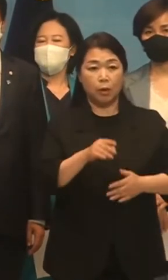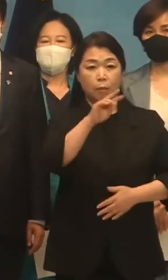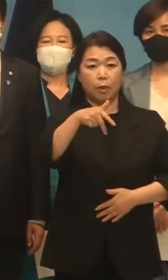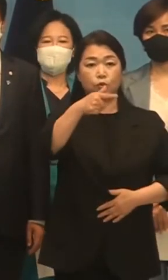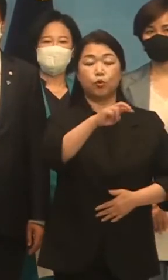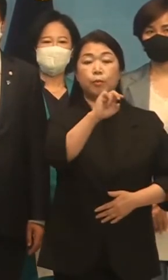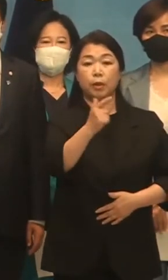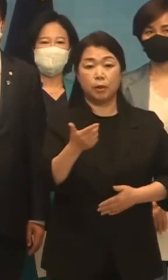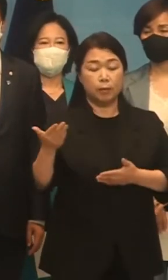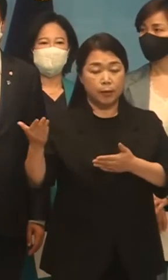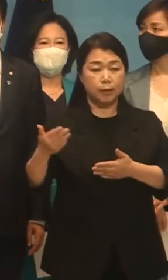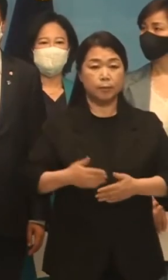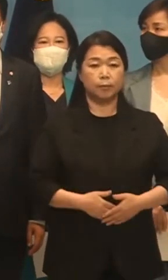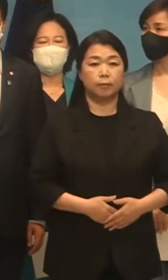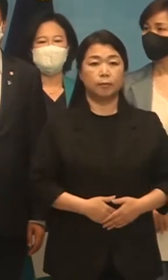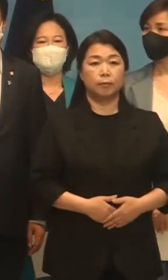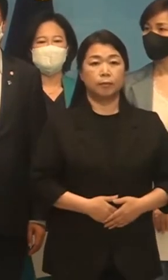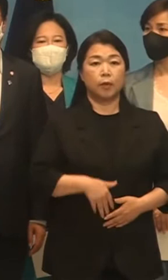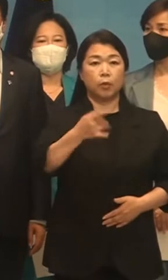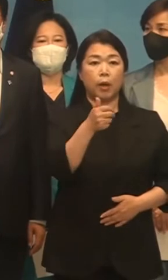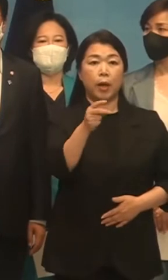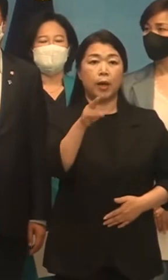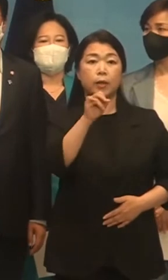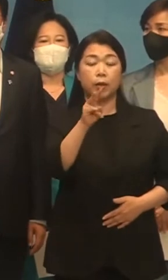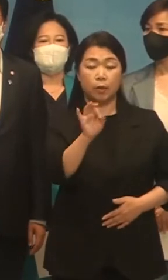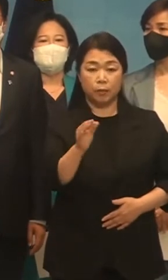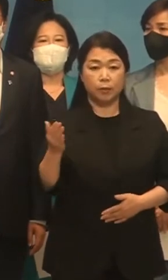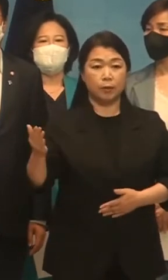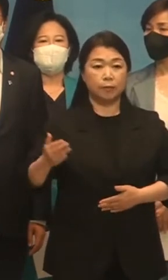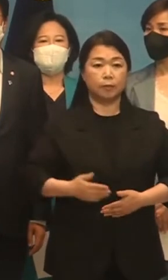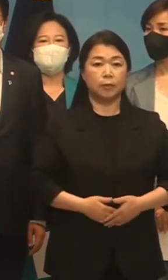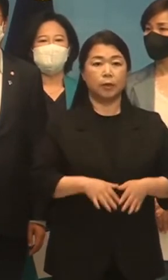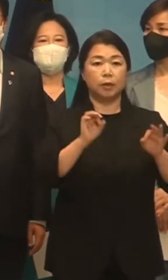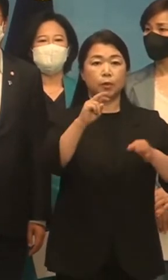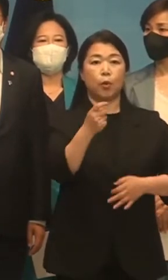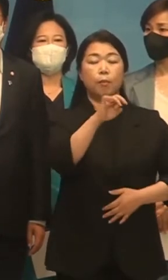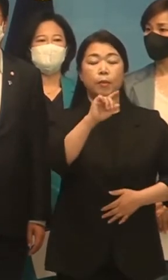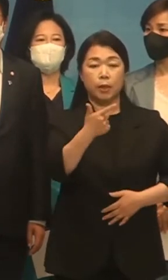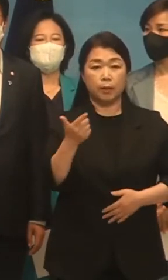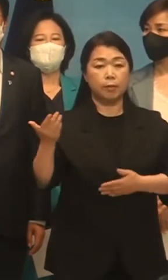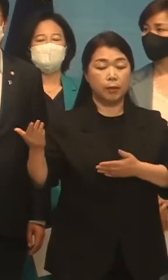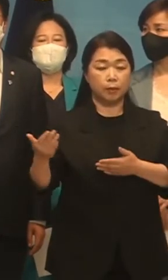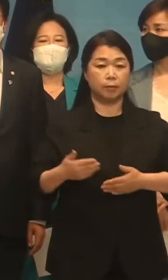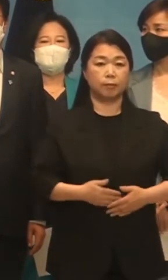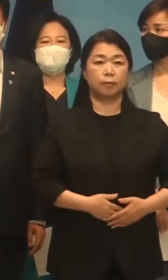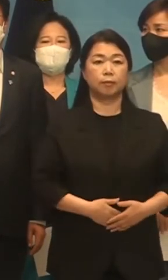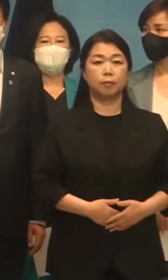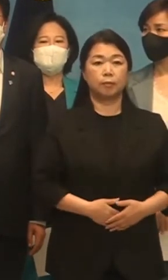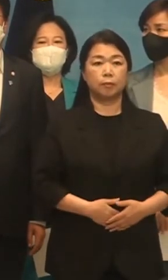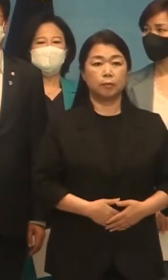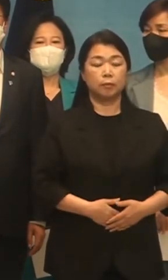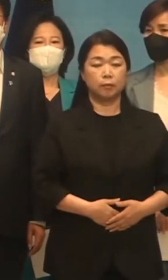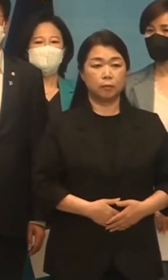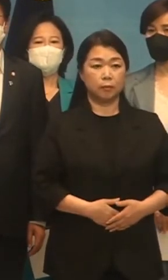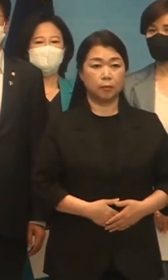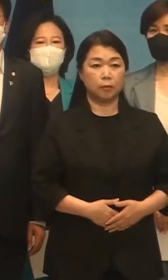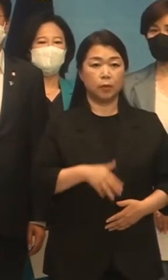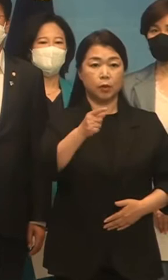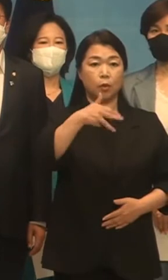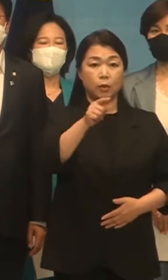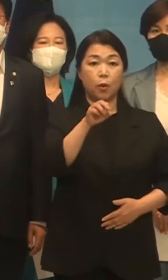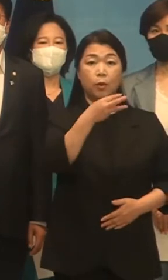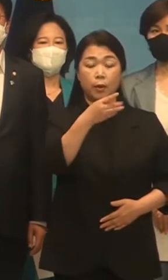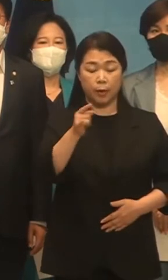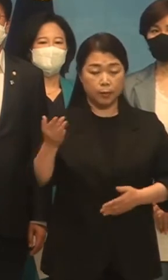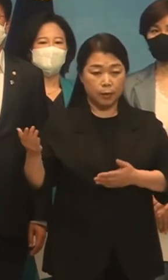박주민 의원님 모셨습니다. 네, 최혜영 의원님입니다. 네, 김용민 수석최고 의원님입니다. 네, 정청래